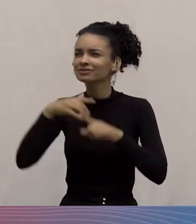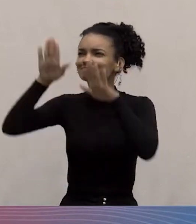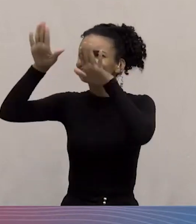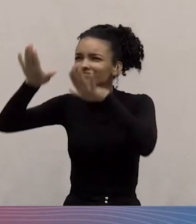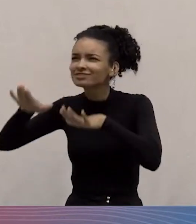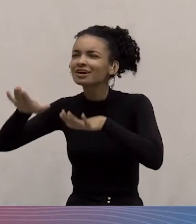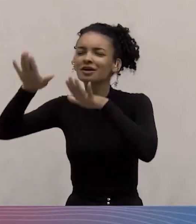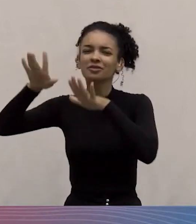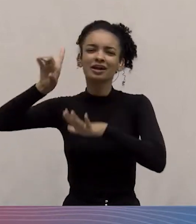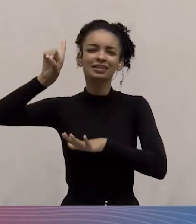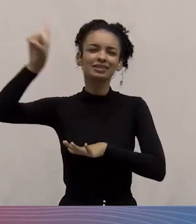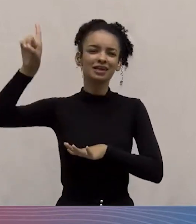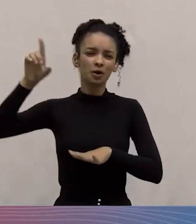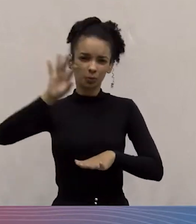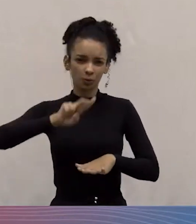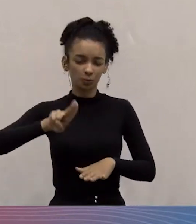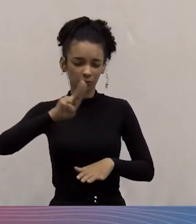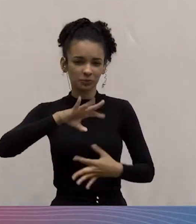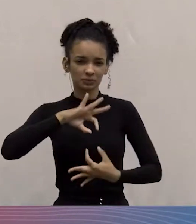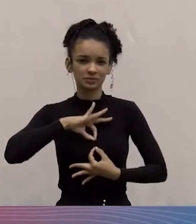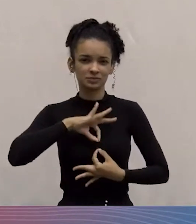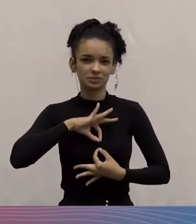Deus no Espírito.